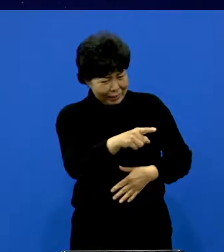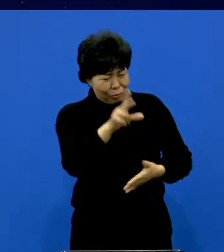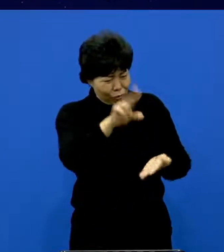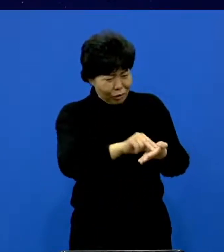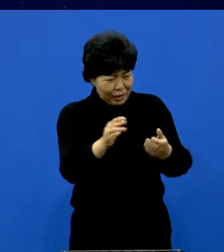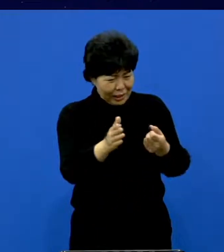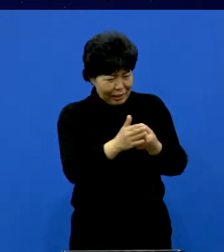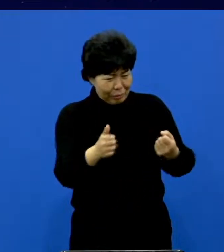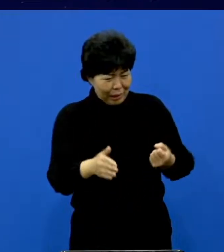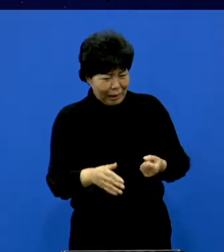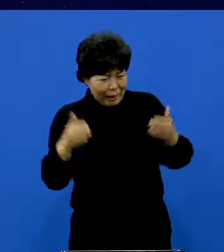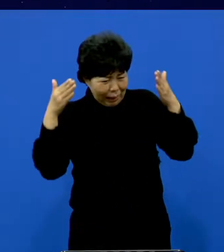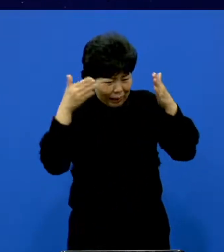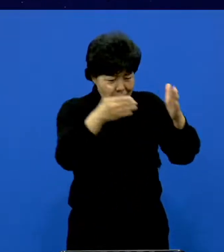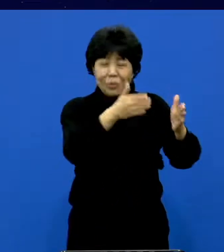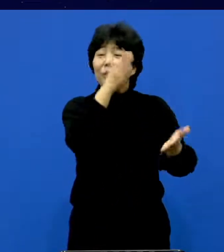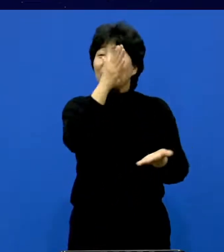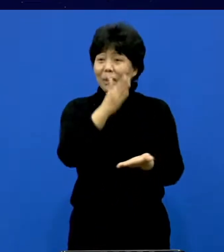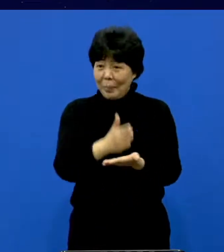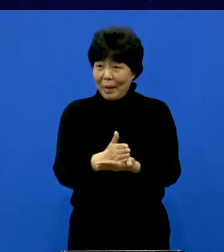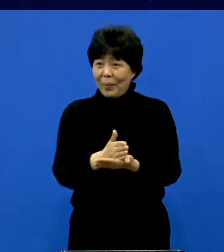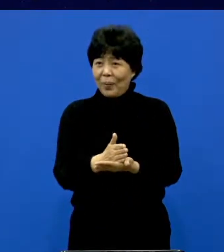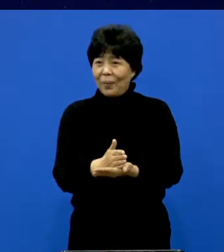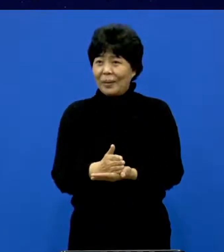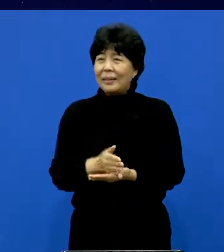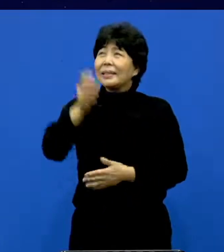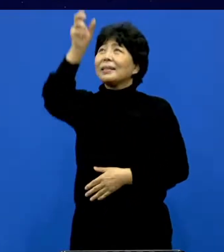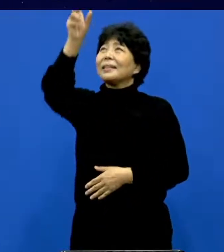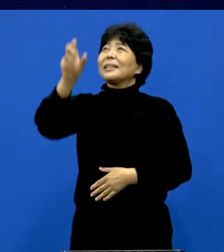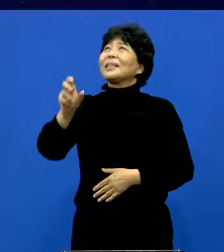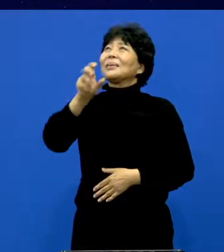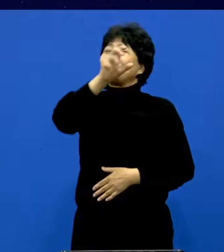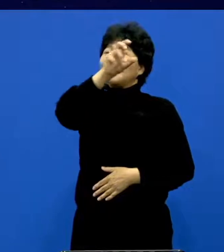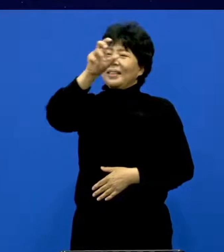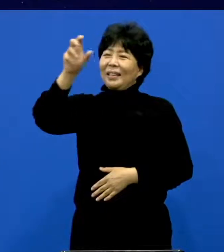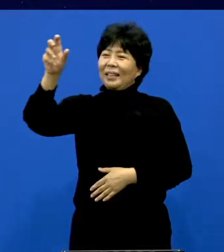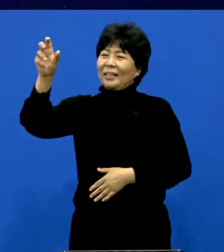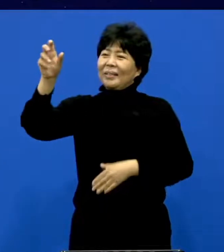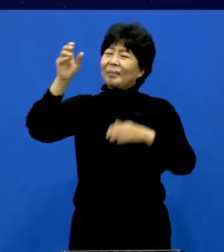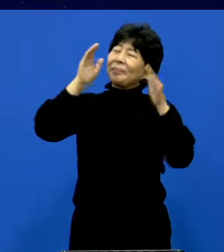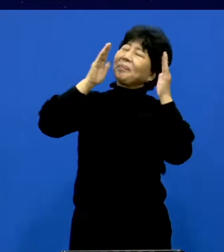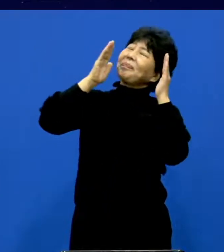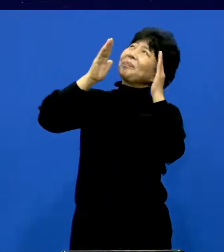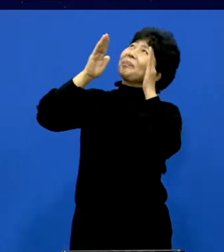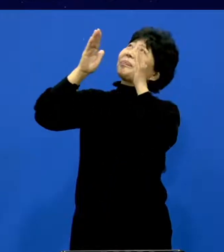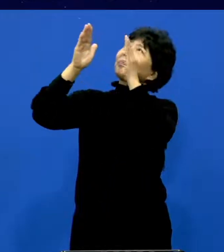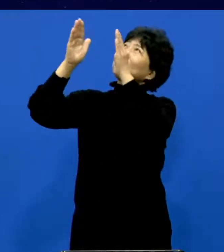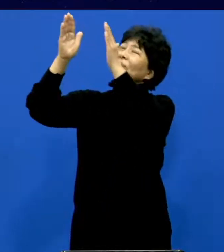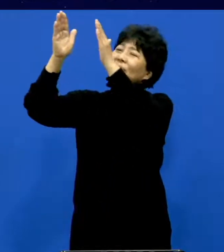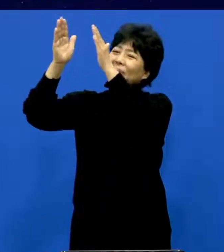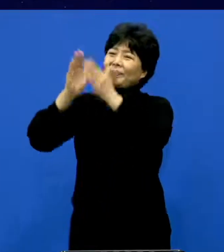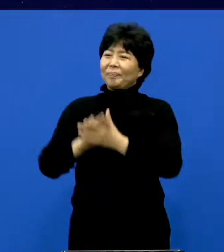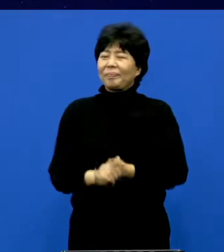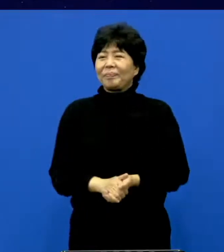바라보고 승부를 내야 할 것은 그 사람이 아니고 십자가 안에 내가 단검질을 당하는 거예요.